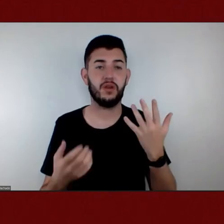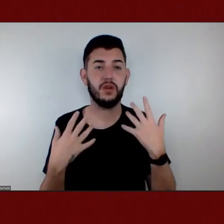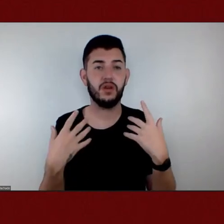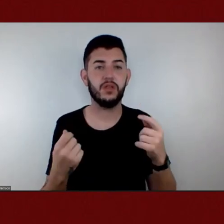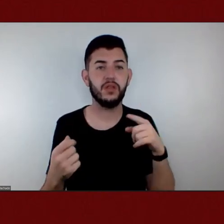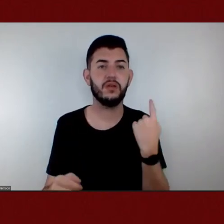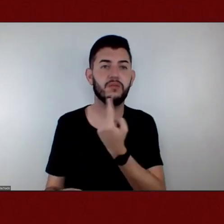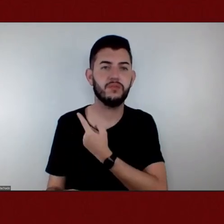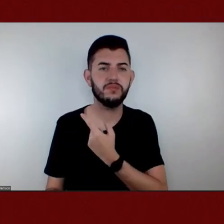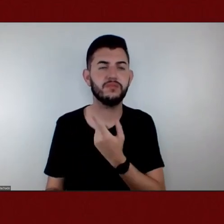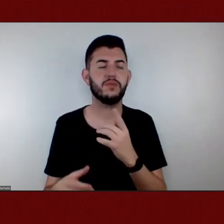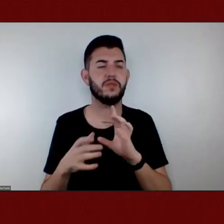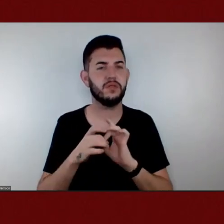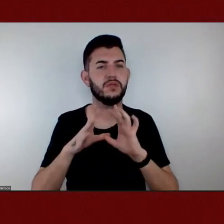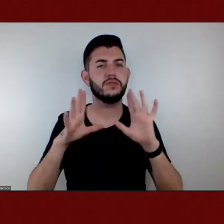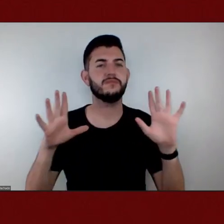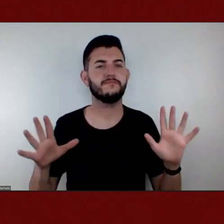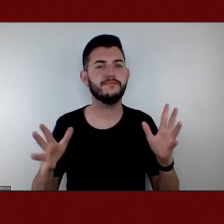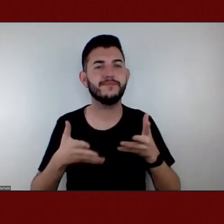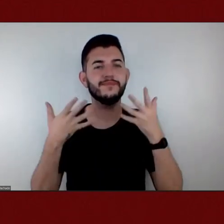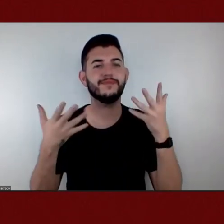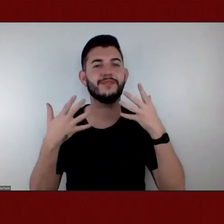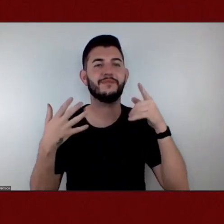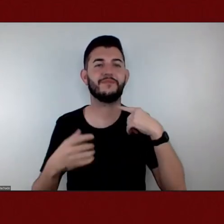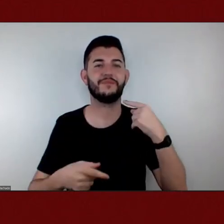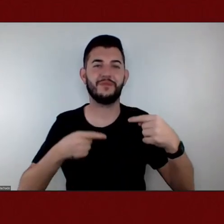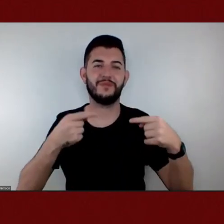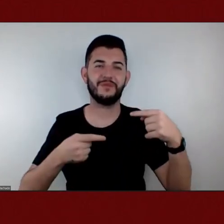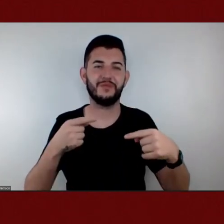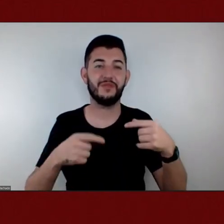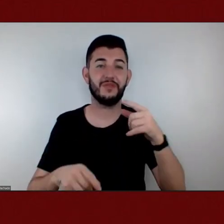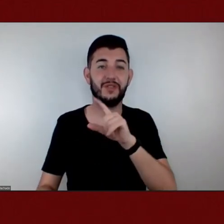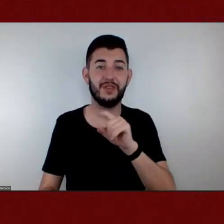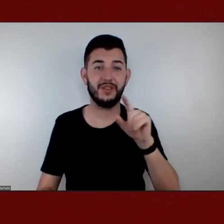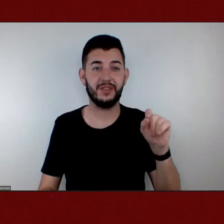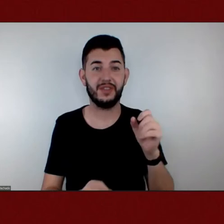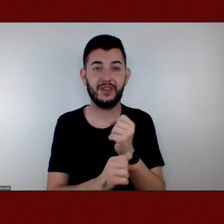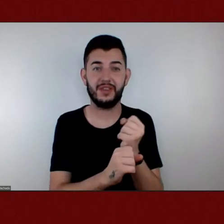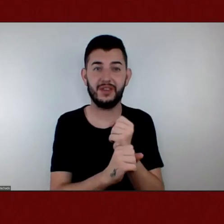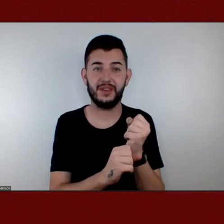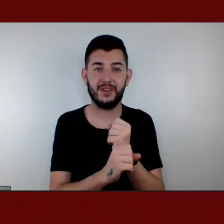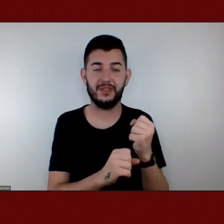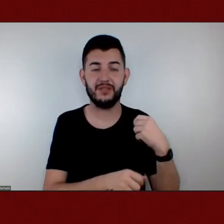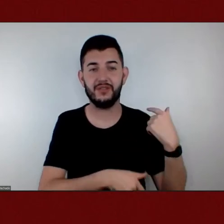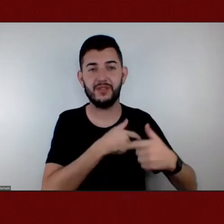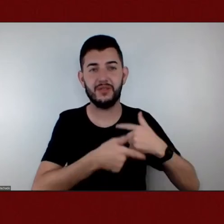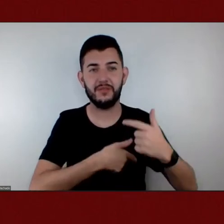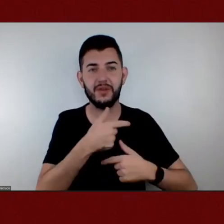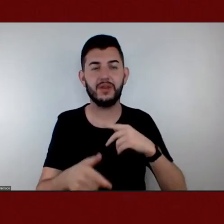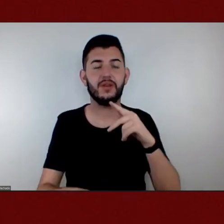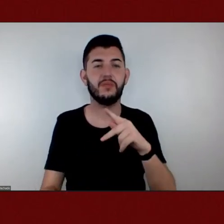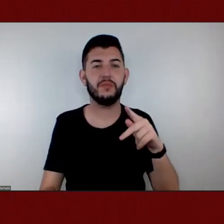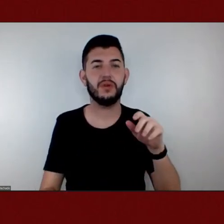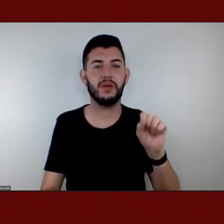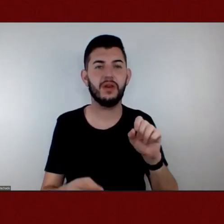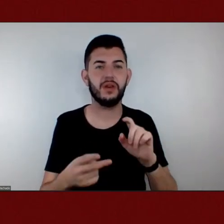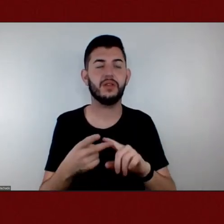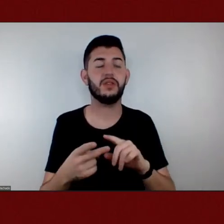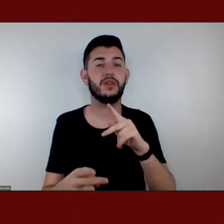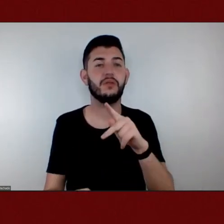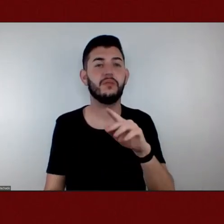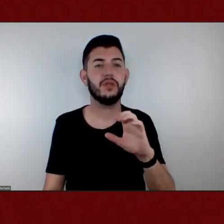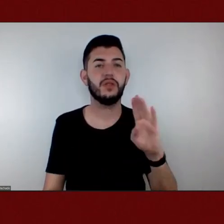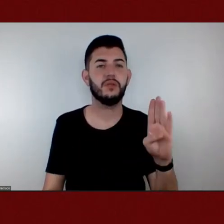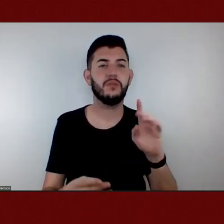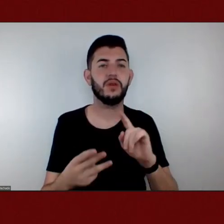abertos, com muita alegria, para discutir os 100 anos da trajetória do PPS, do PCB e do Cidadania no Brasil. Muito